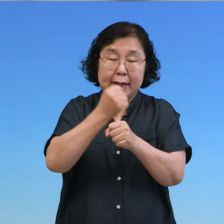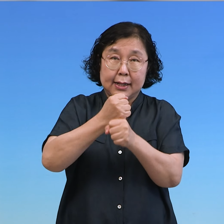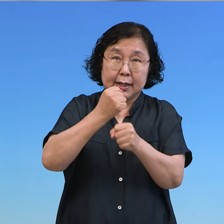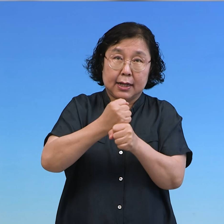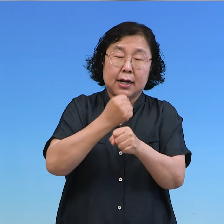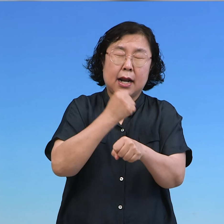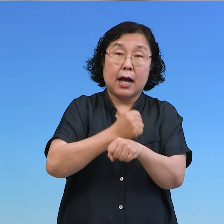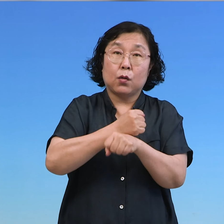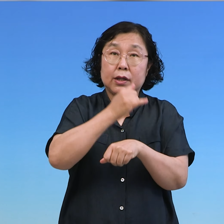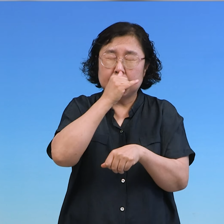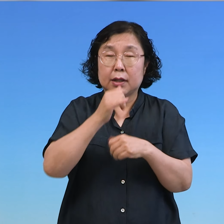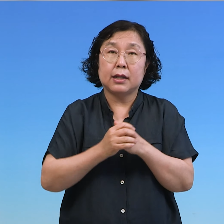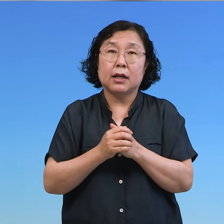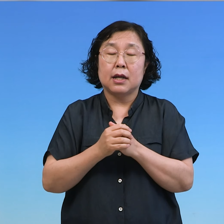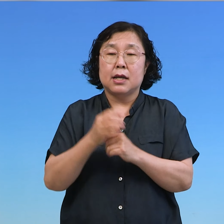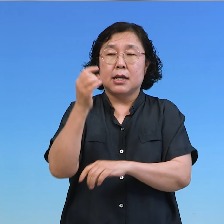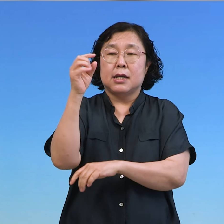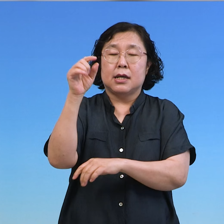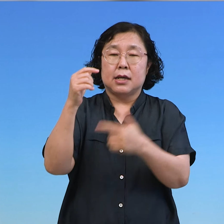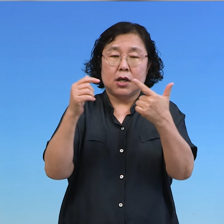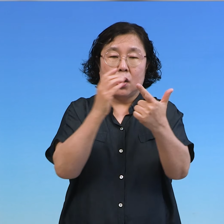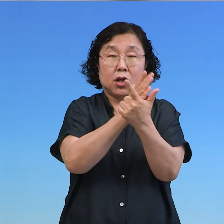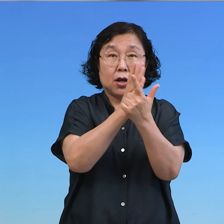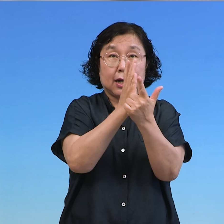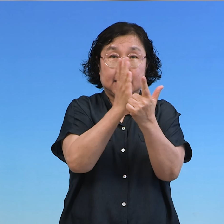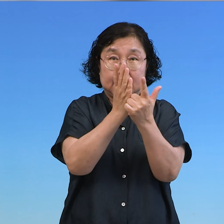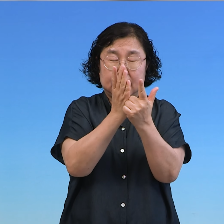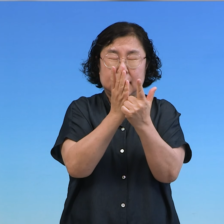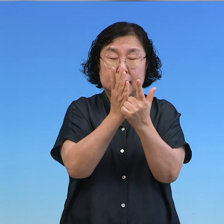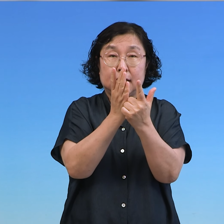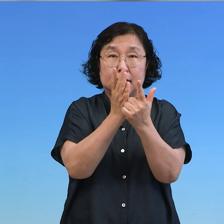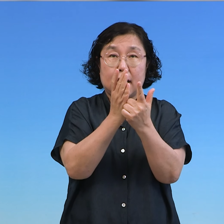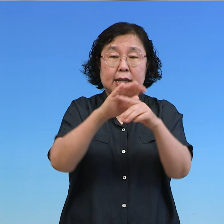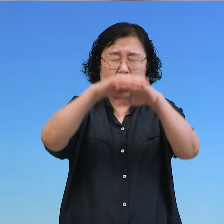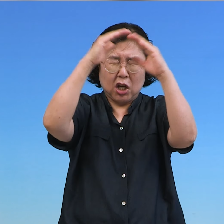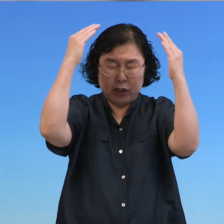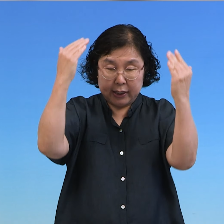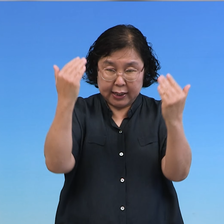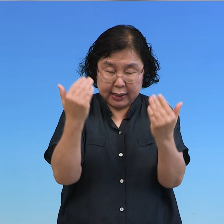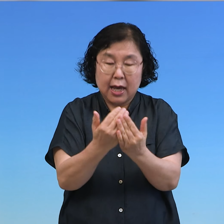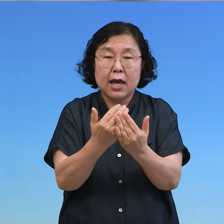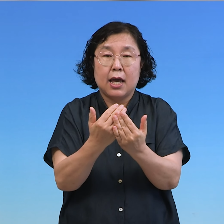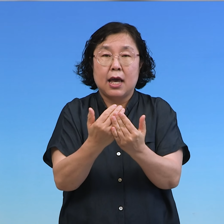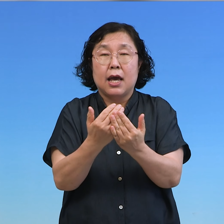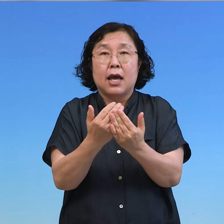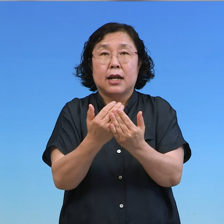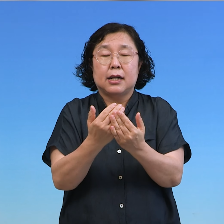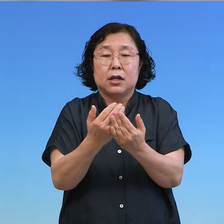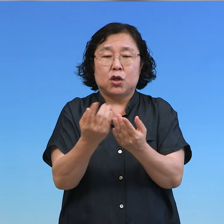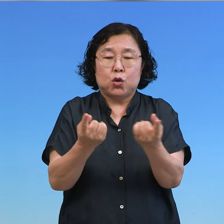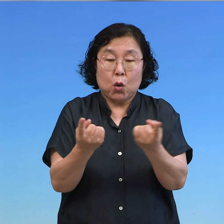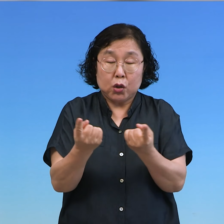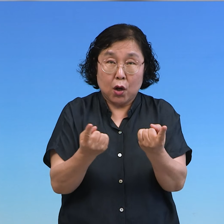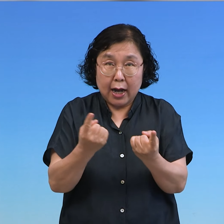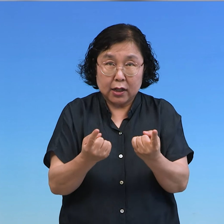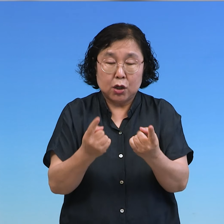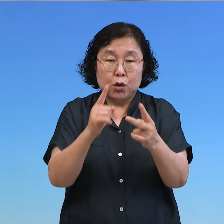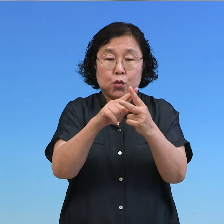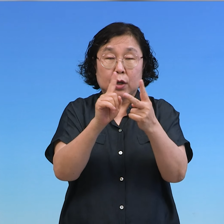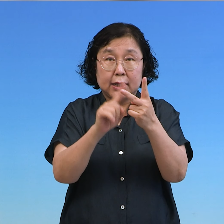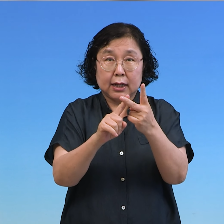전체를 규정하는 가장 중요한 두 기둥이 첫 번째인 말씀 묵상 두 번째인